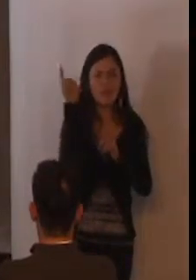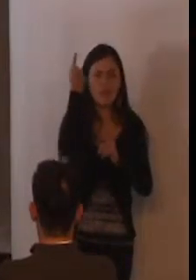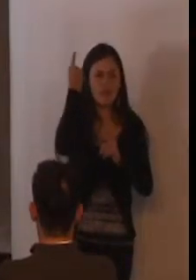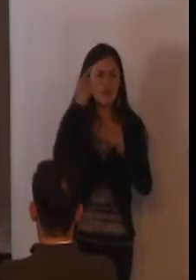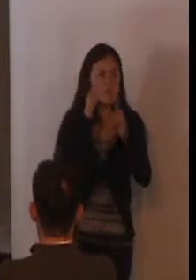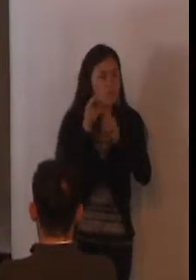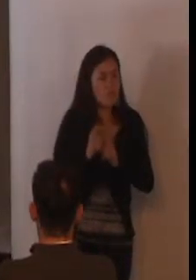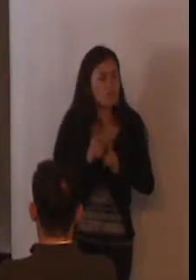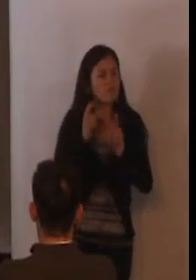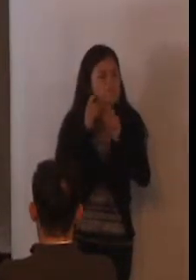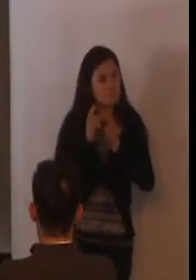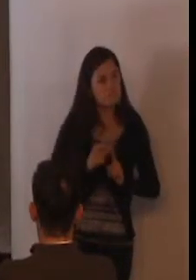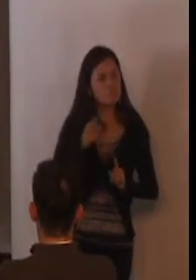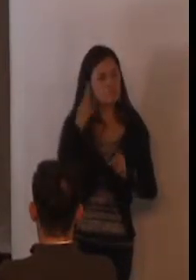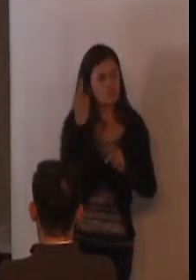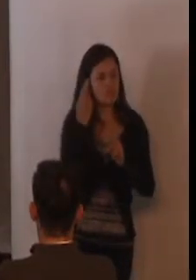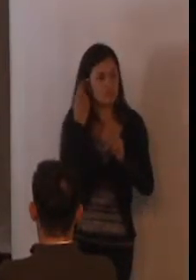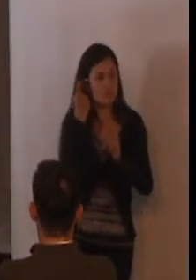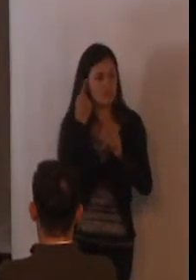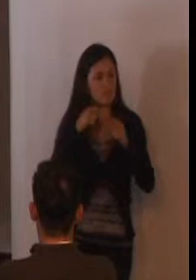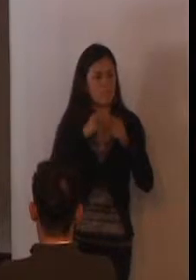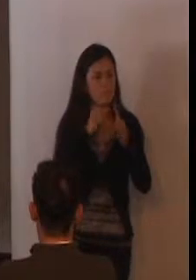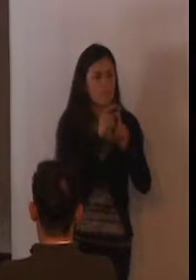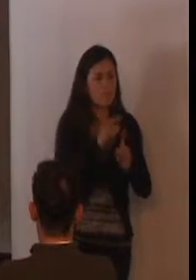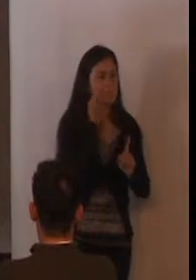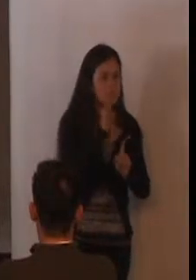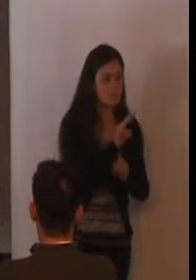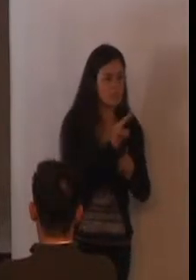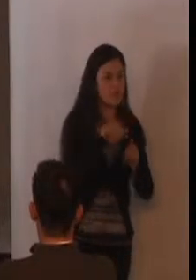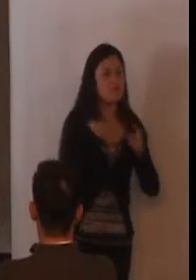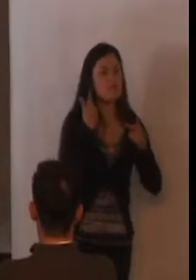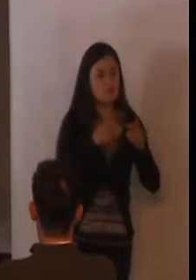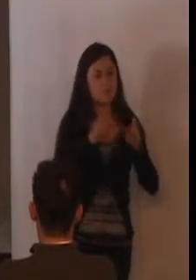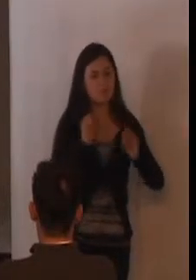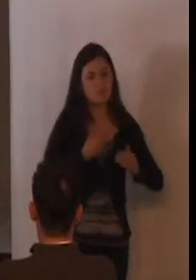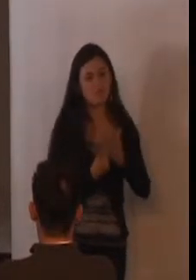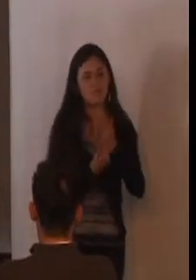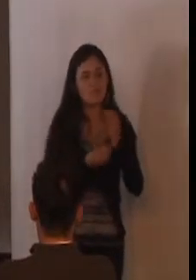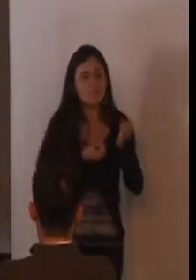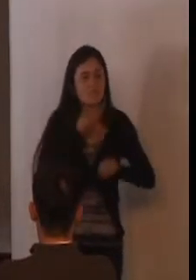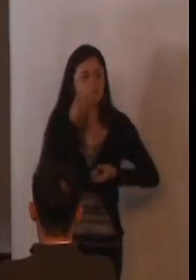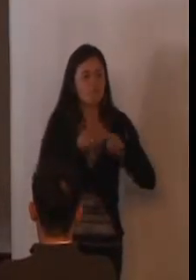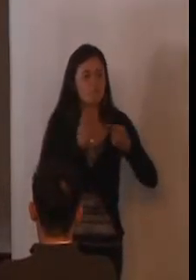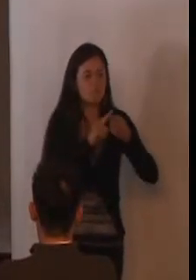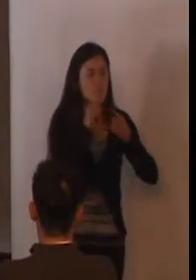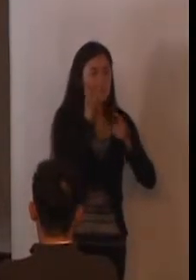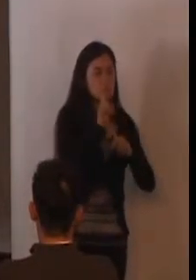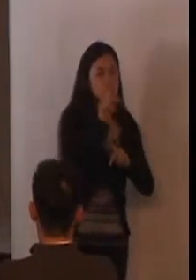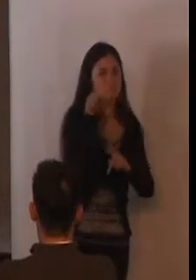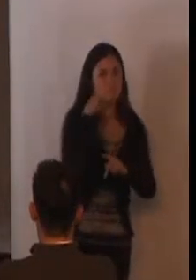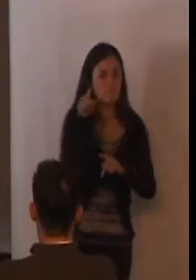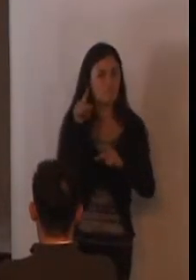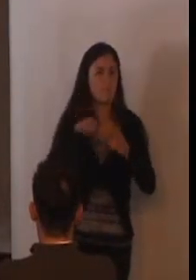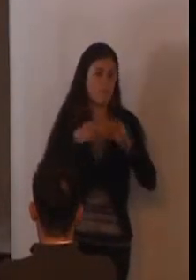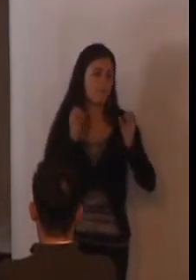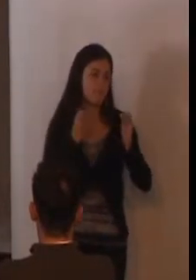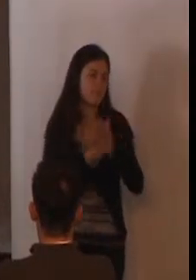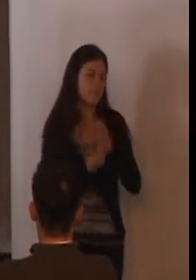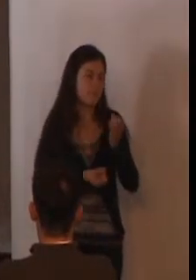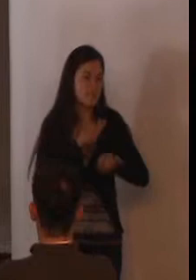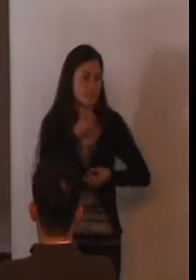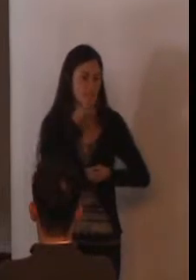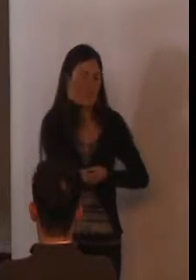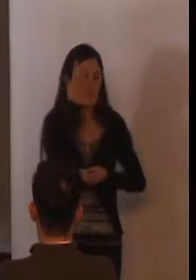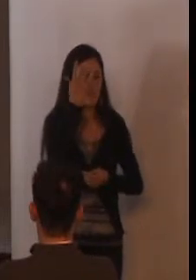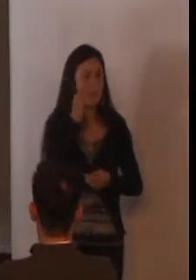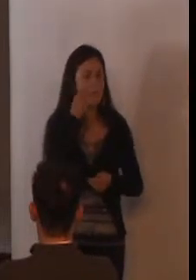global palabras, de manera visual, y posteriormente las comienzan a expresar oralmente. ¿Por qué? Porque esa memoria visual es